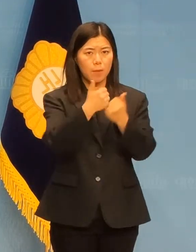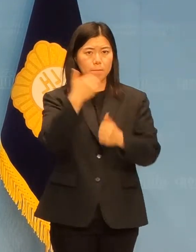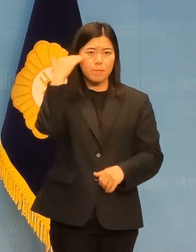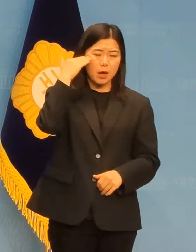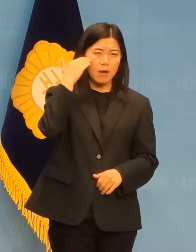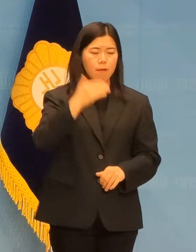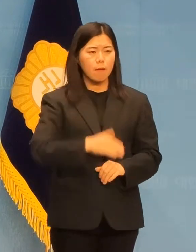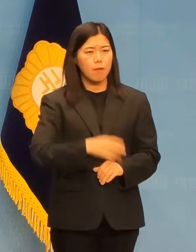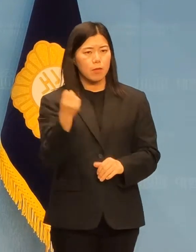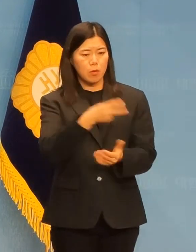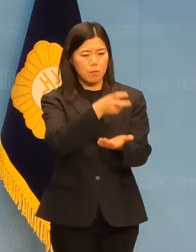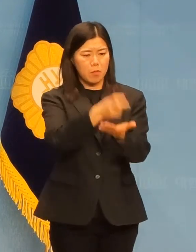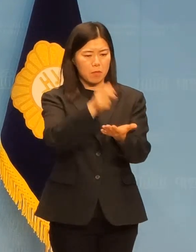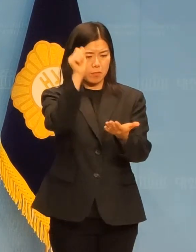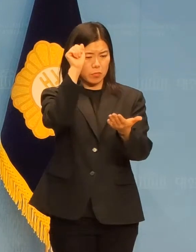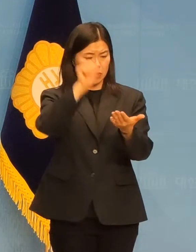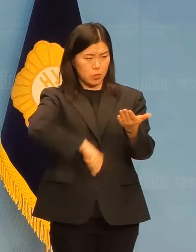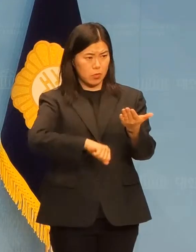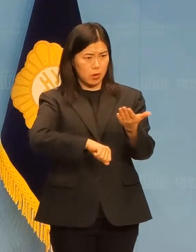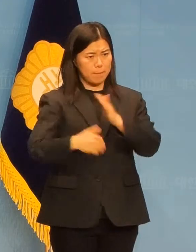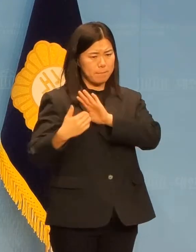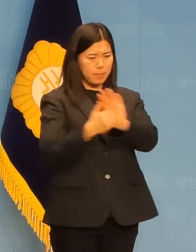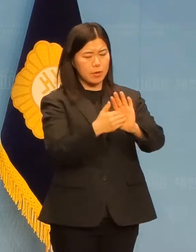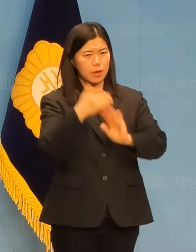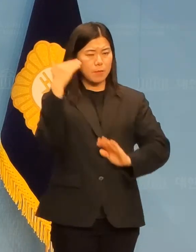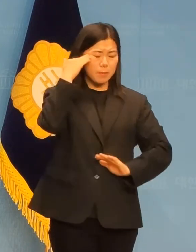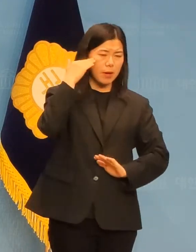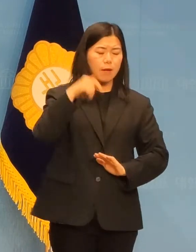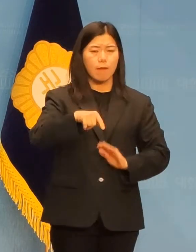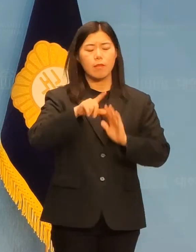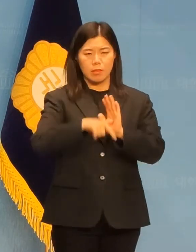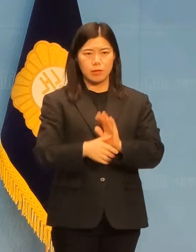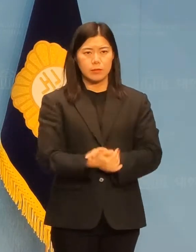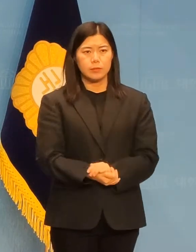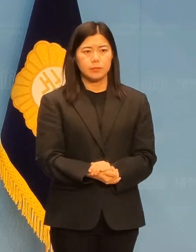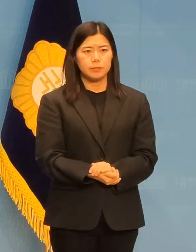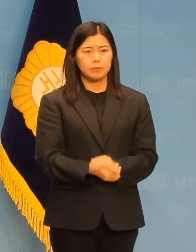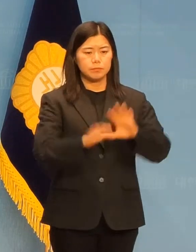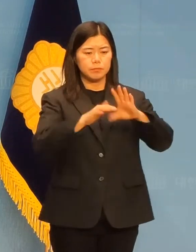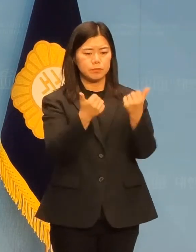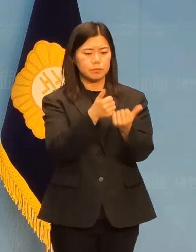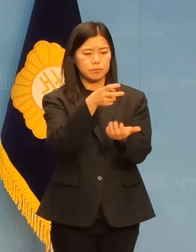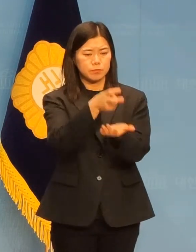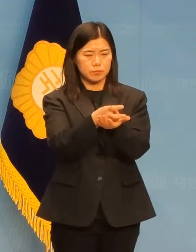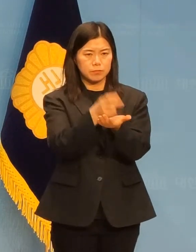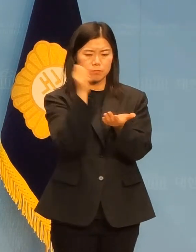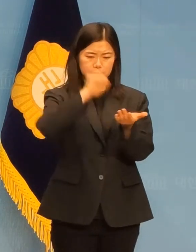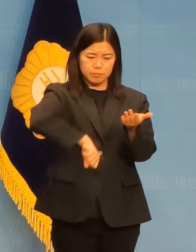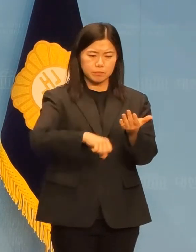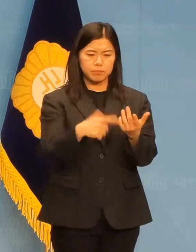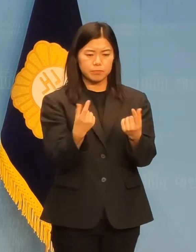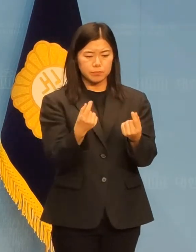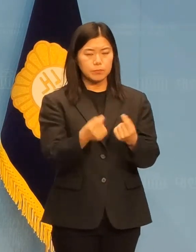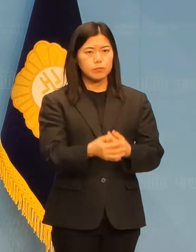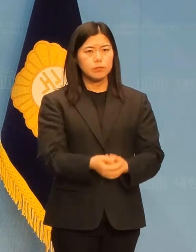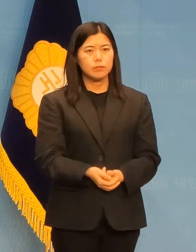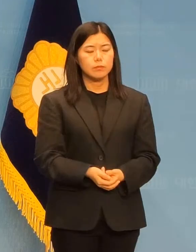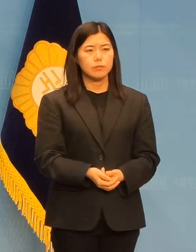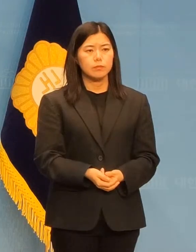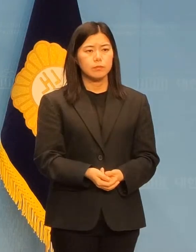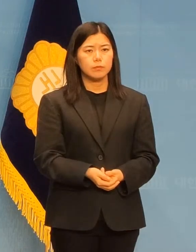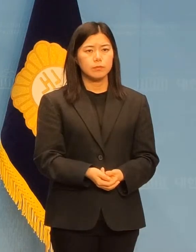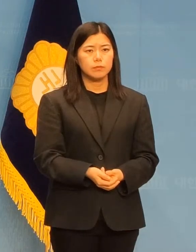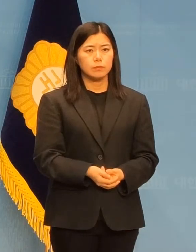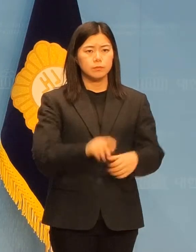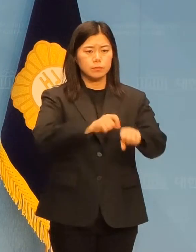국회에서 법안 통과를 방해할 시에는 국회 선진화법 위반이 됩니다.